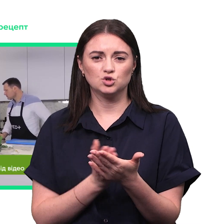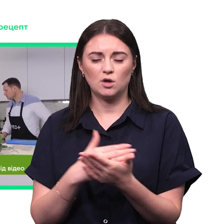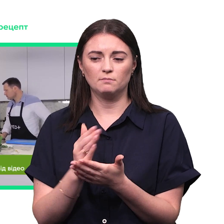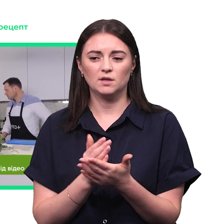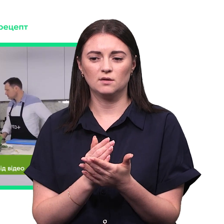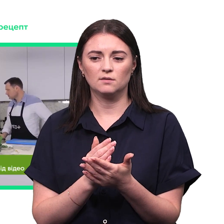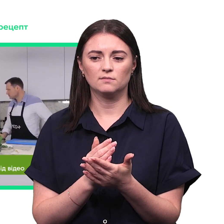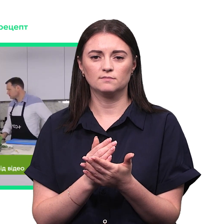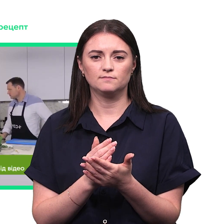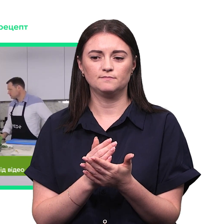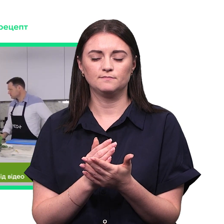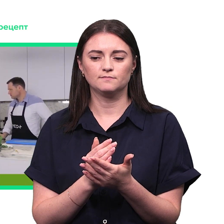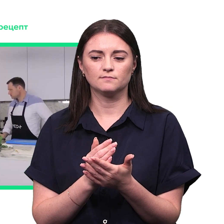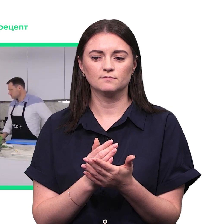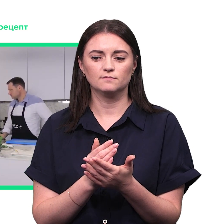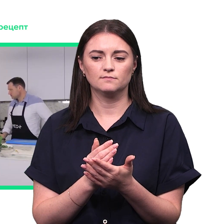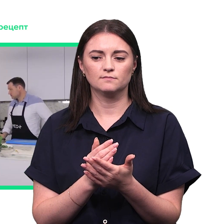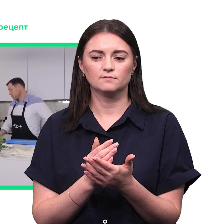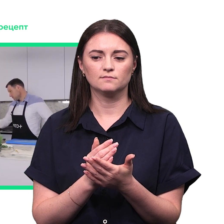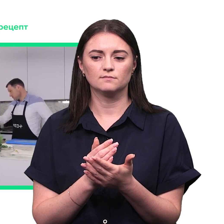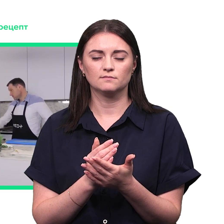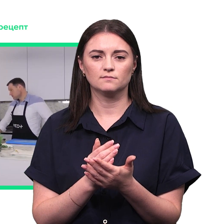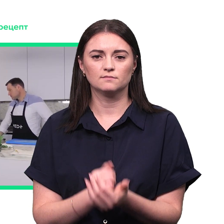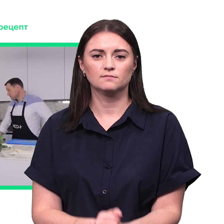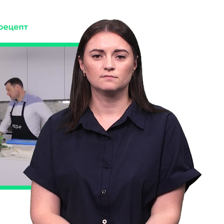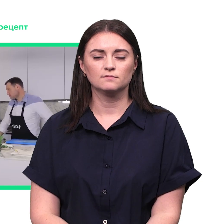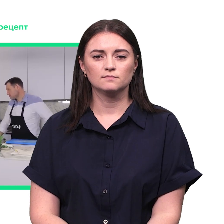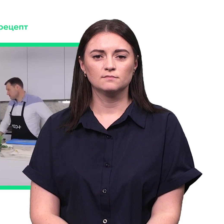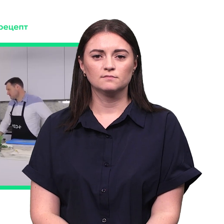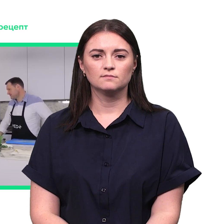попку. Так. И пошел дальше.